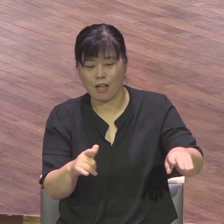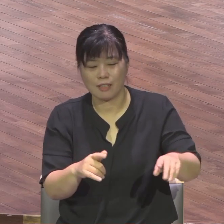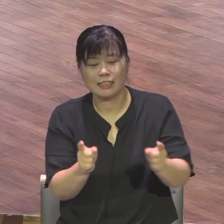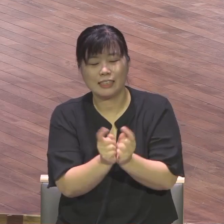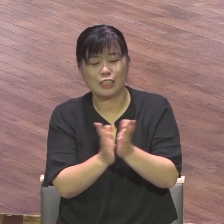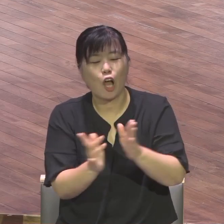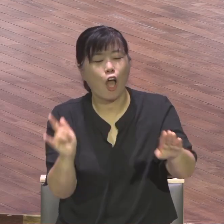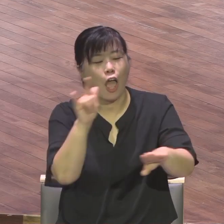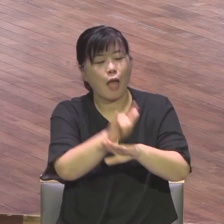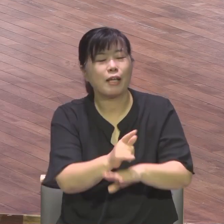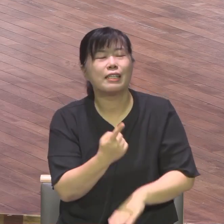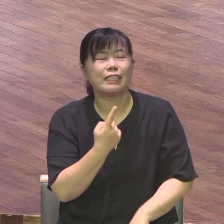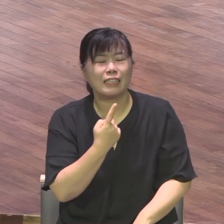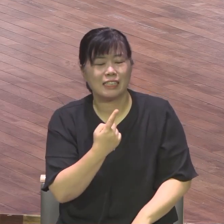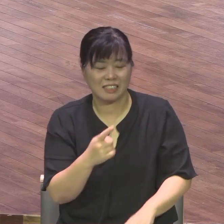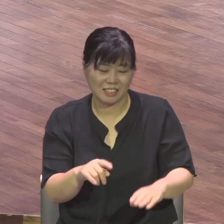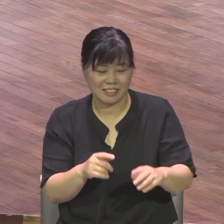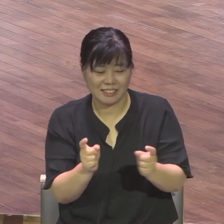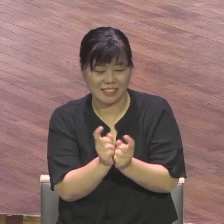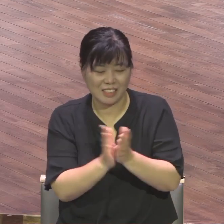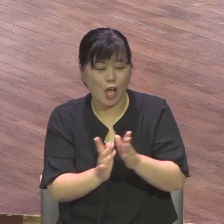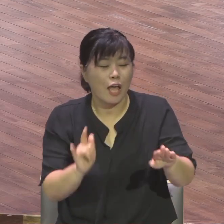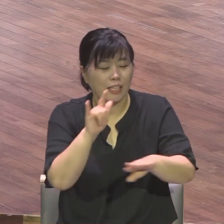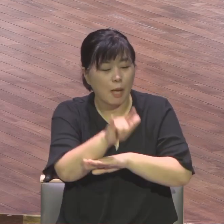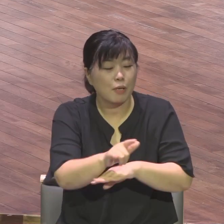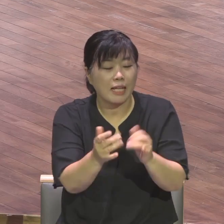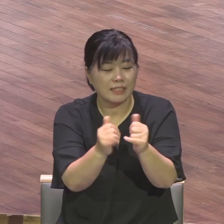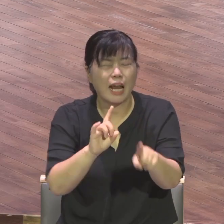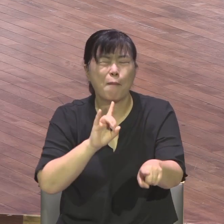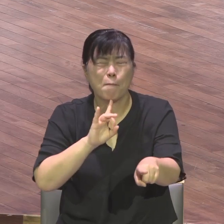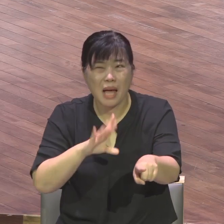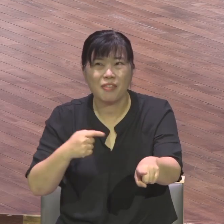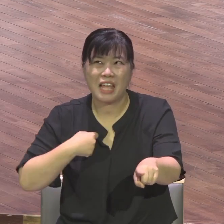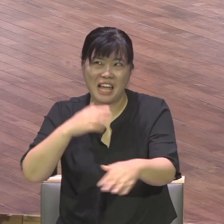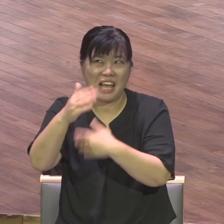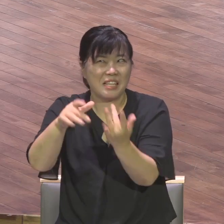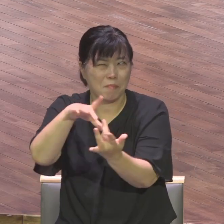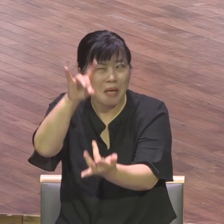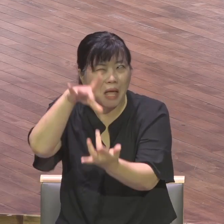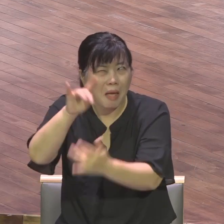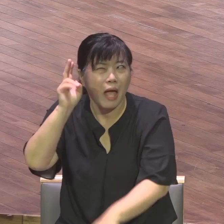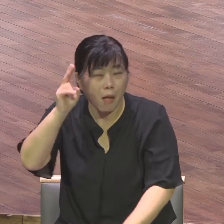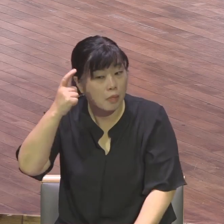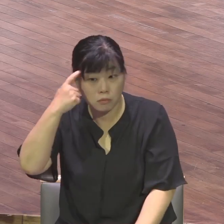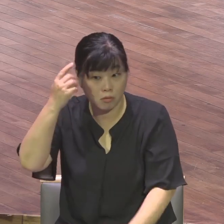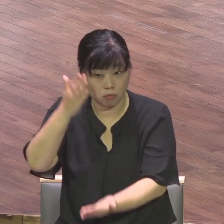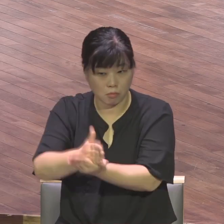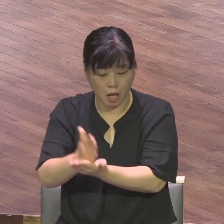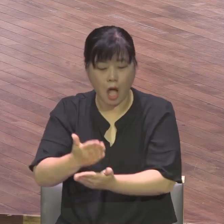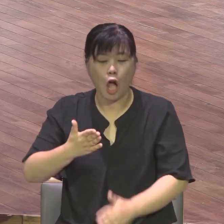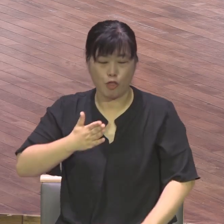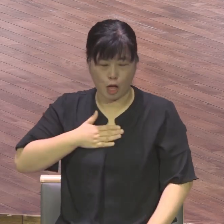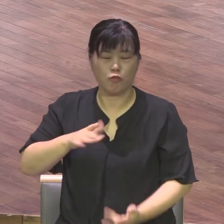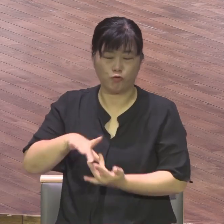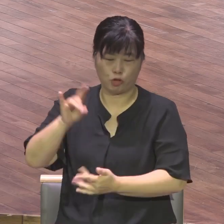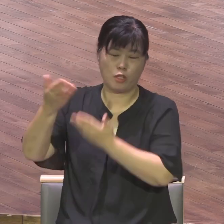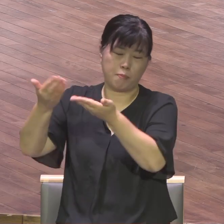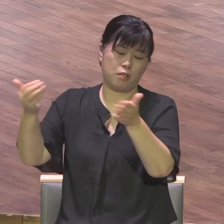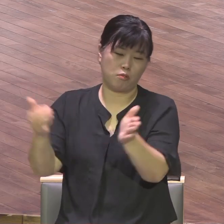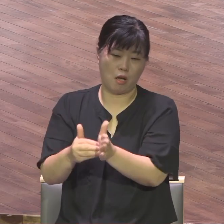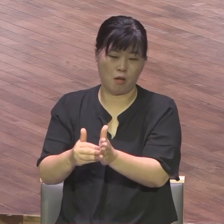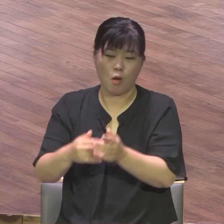가지시고 2023년 이 하반기에 모두가 다 3.1조 3운동에 언약적 도전을